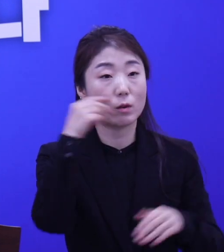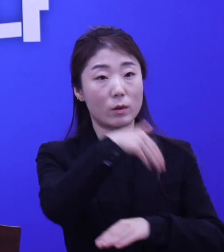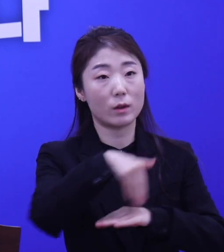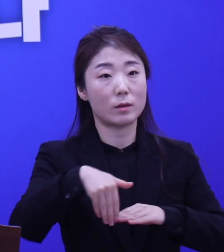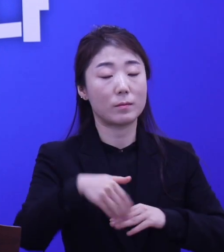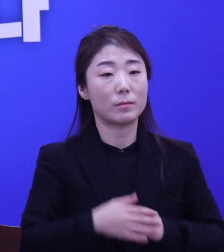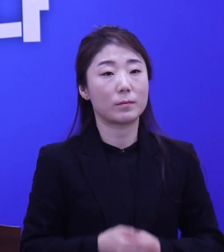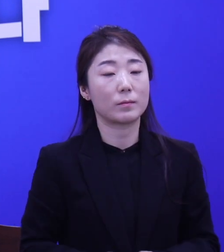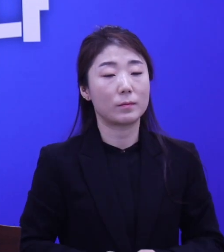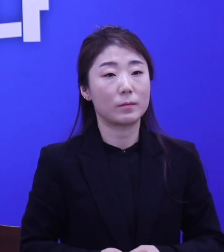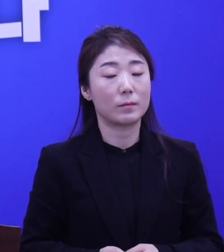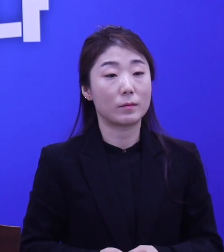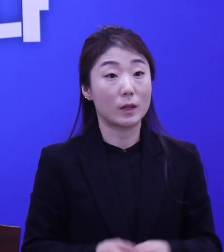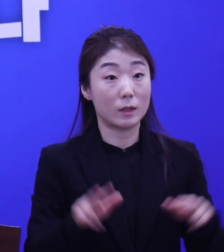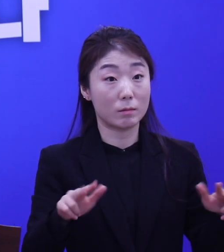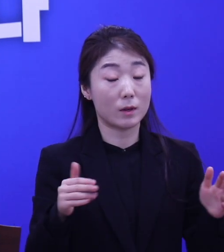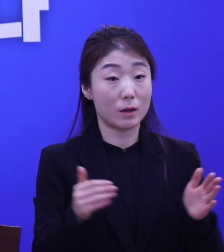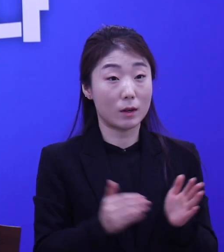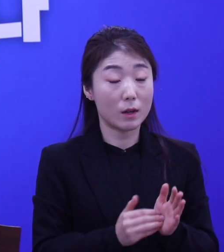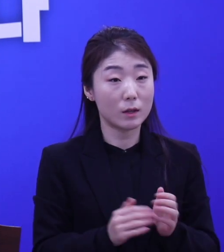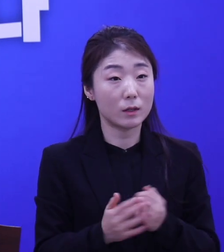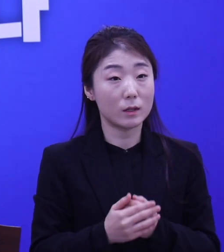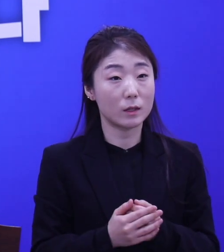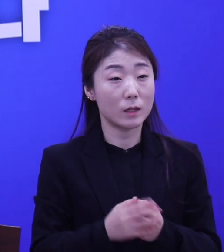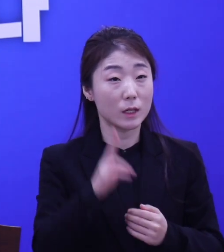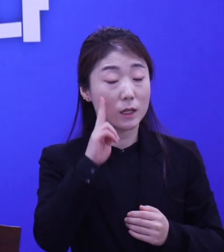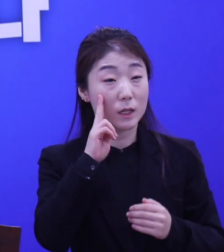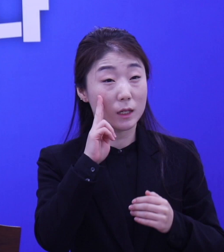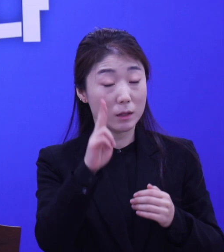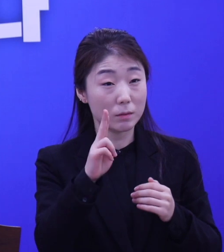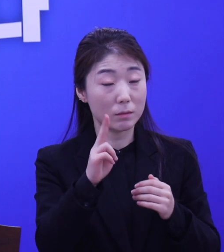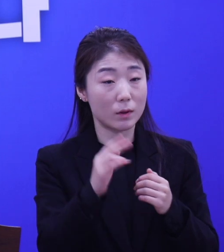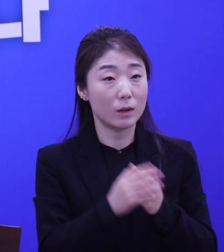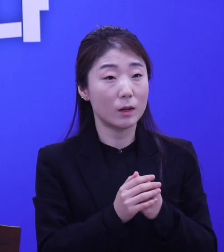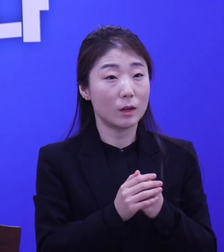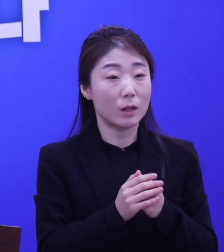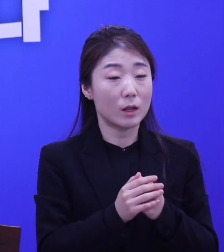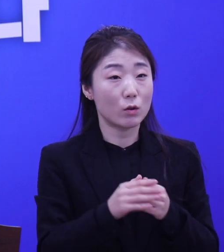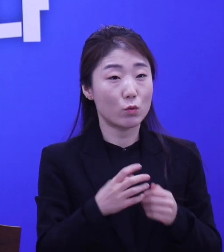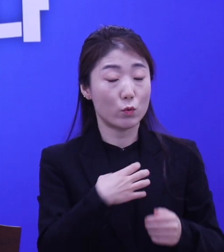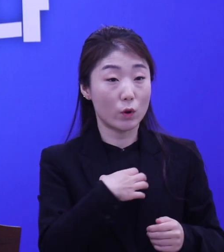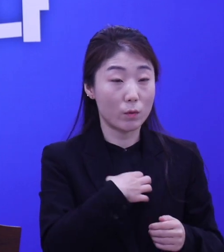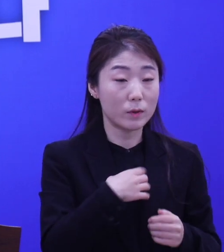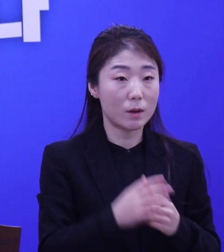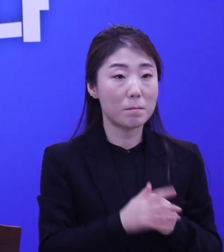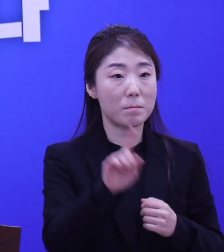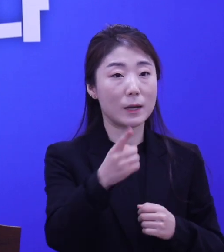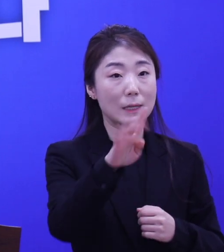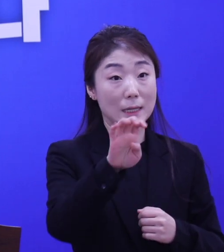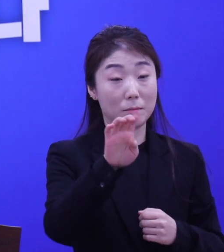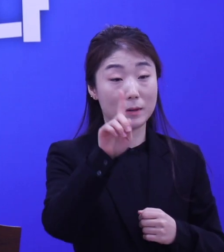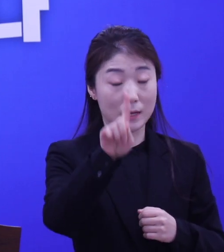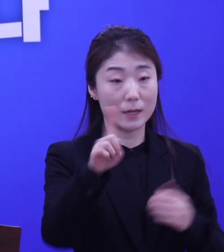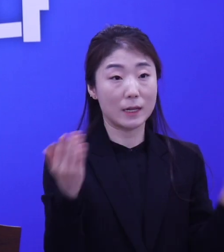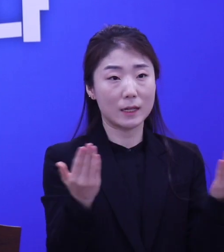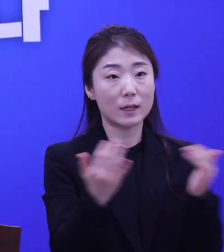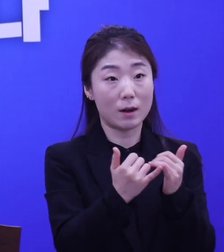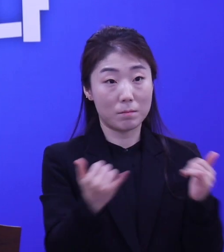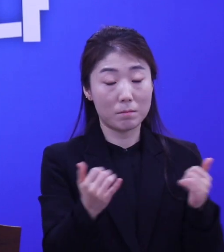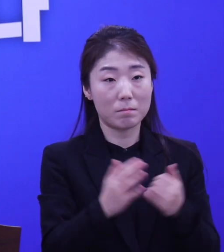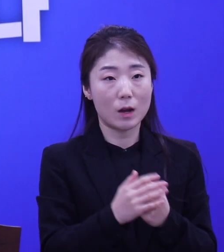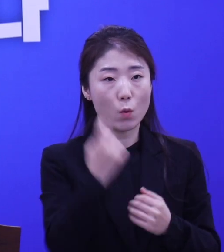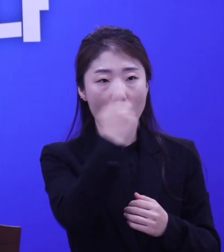계획입니다. 지금까지 고위험군 직업군은 141명을 확인하였습니다. 현재까지